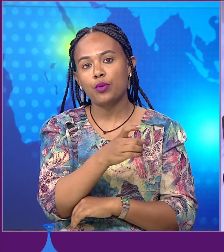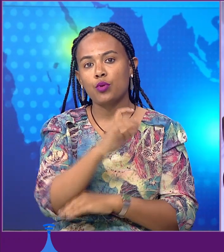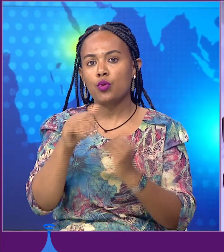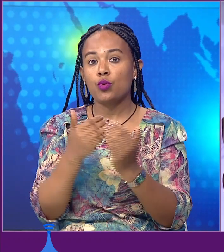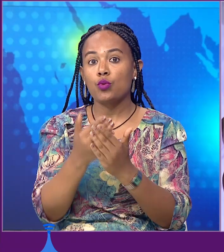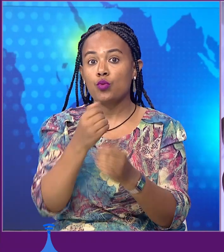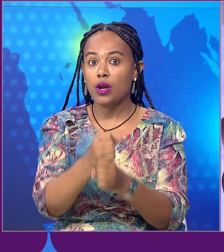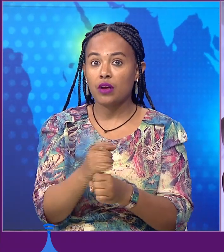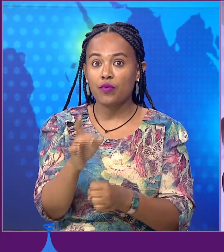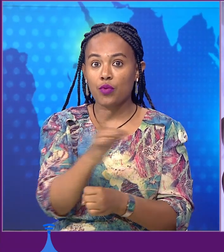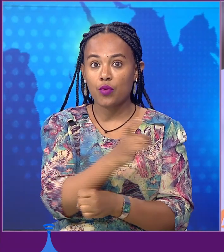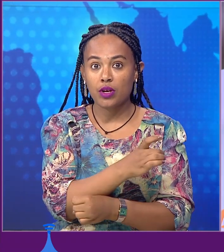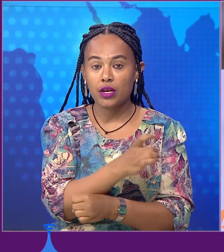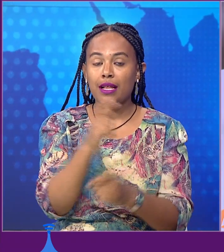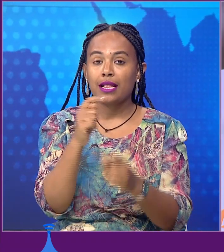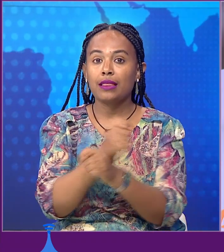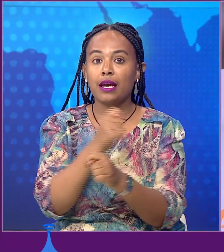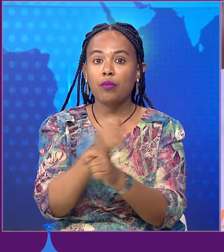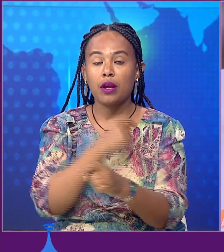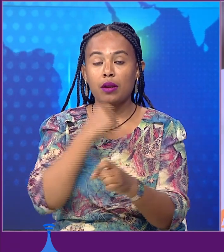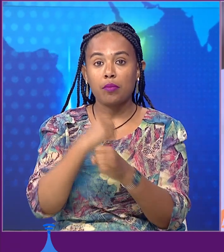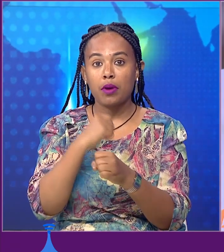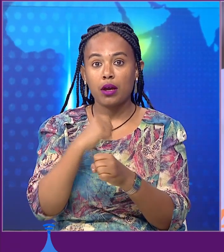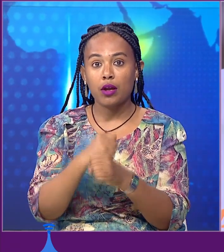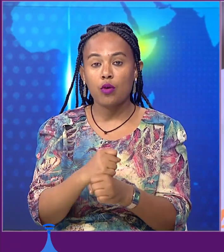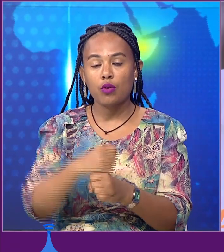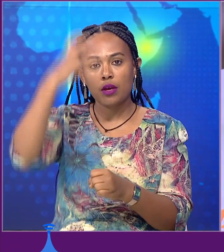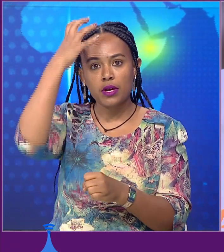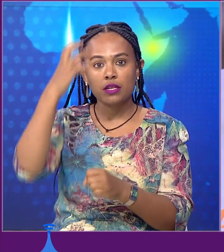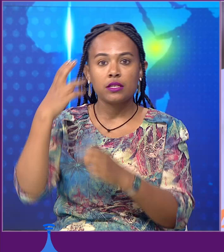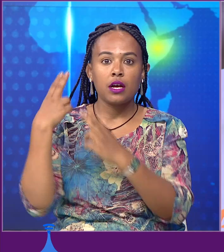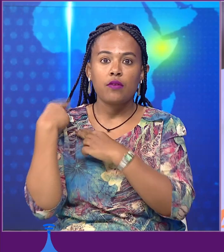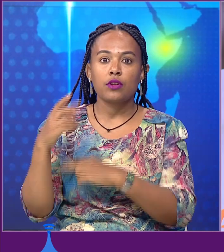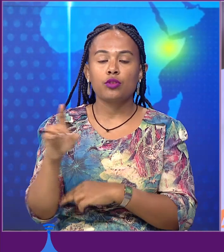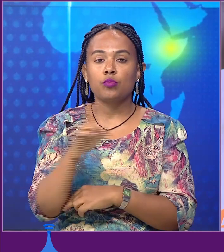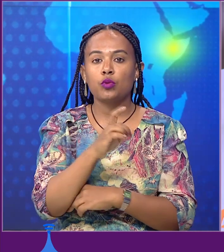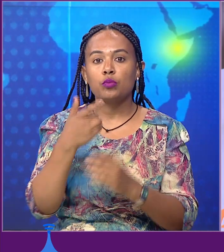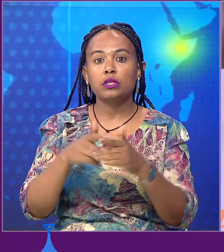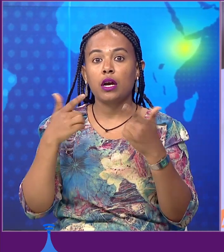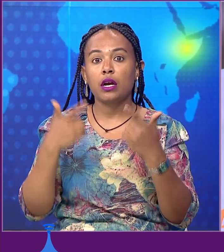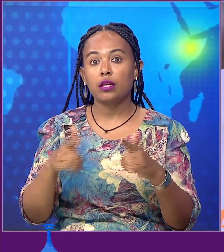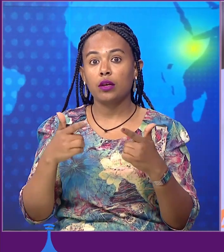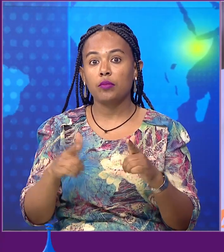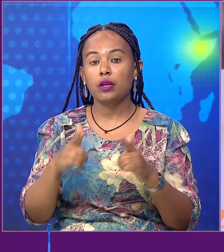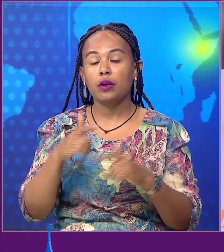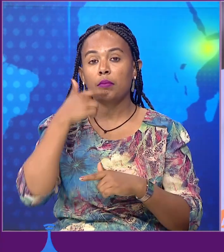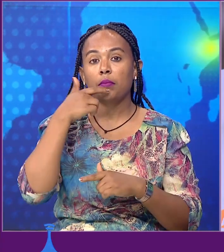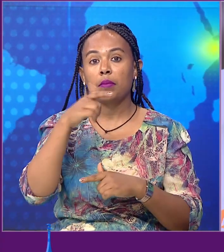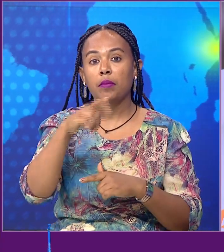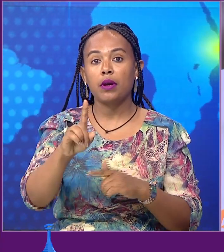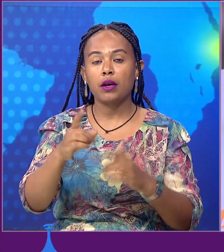ሁሉን አቀፍ የሆነ ተግባር ማከናወን የመንግስት ኃላፊነት መሆኑን በዚህ አጋጣሚ